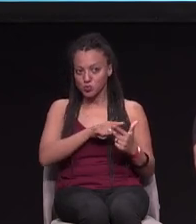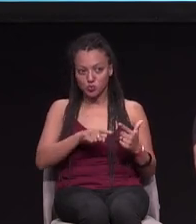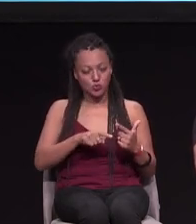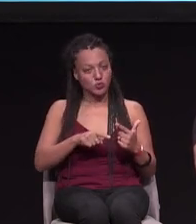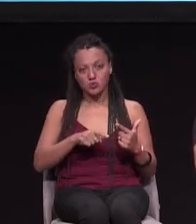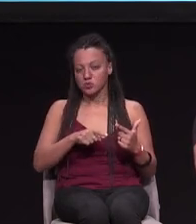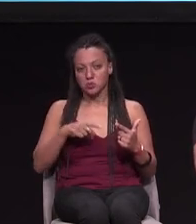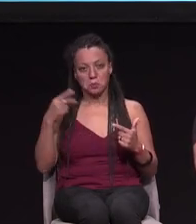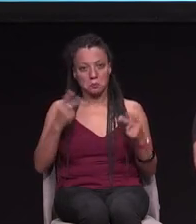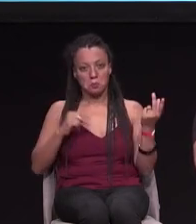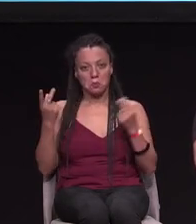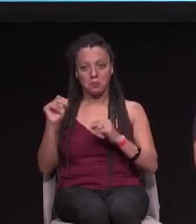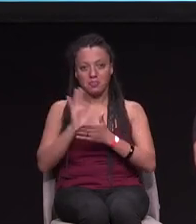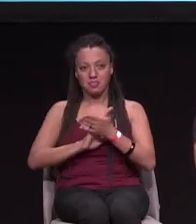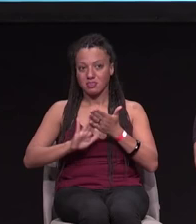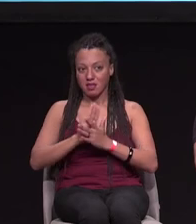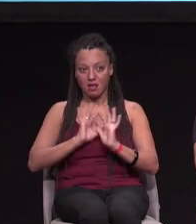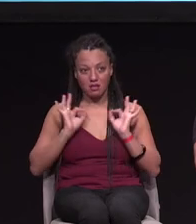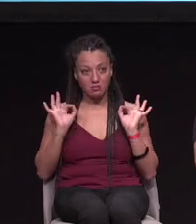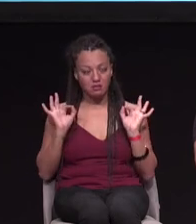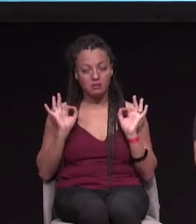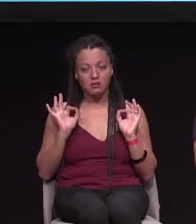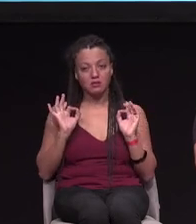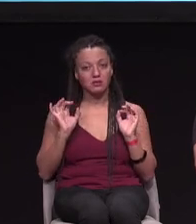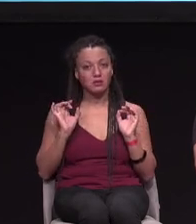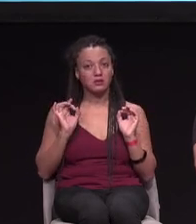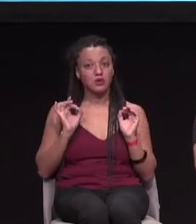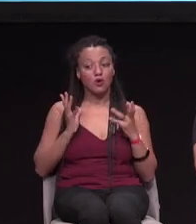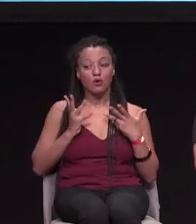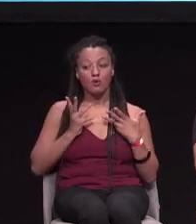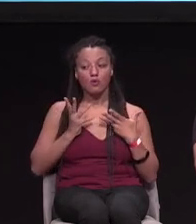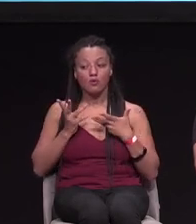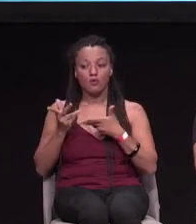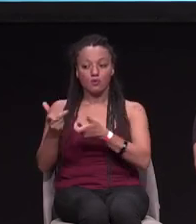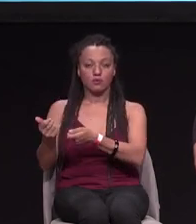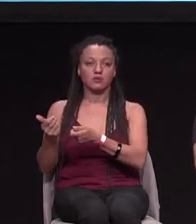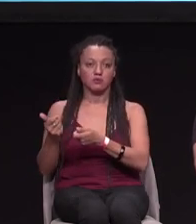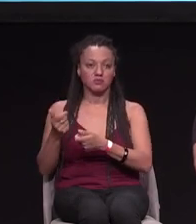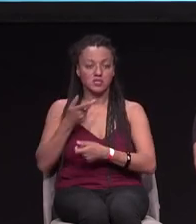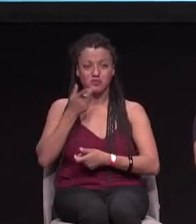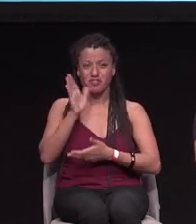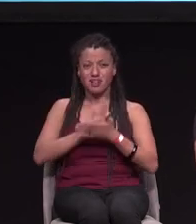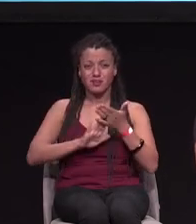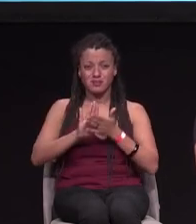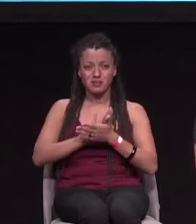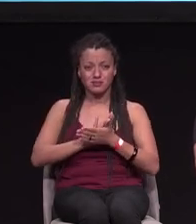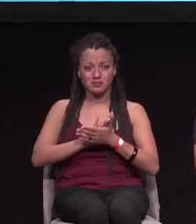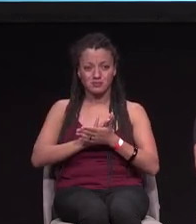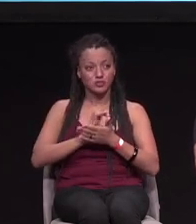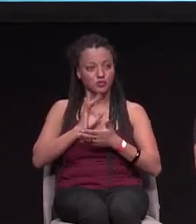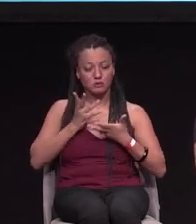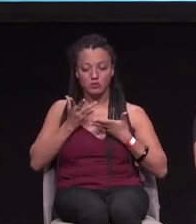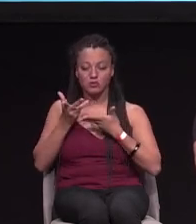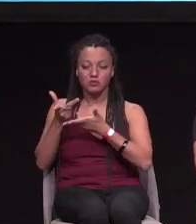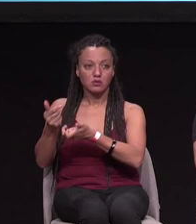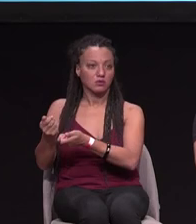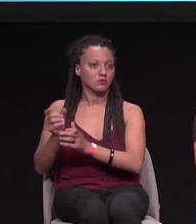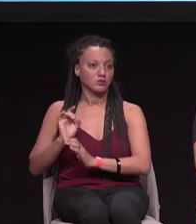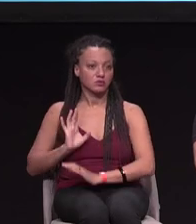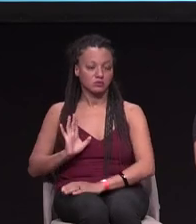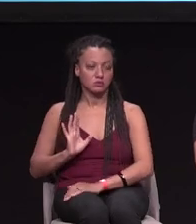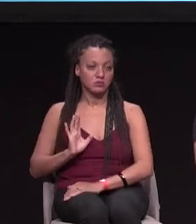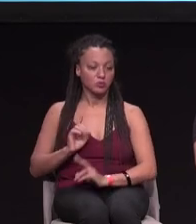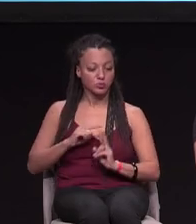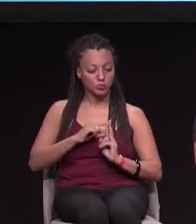nada eles foram convidados a esse registo porque eram sacerdotes e os